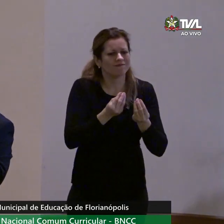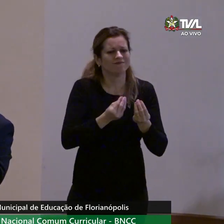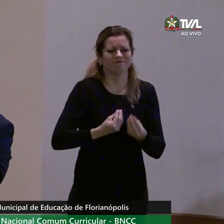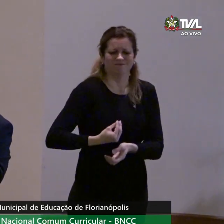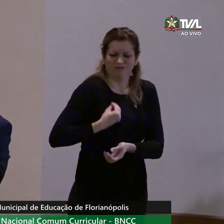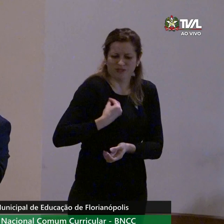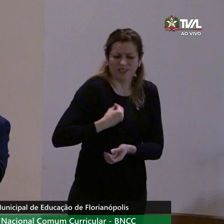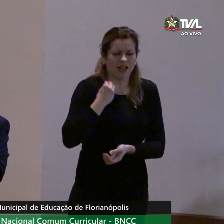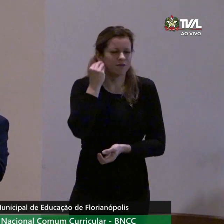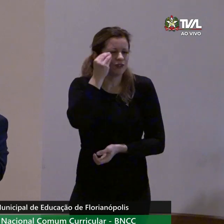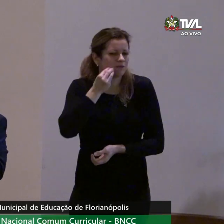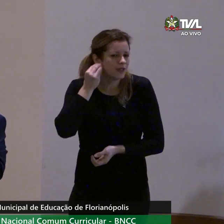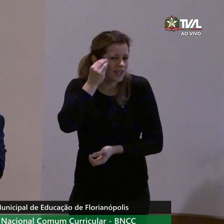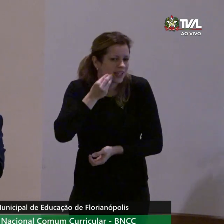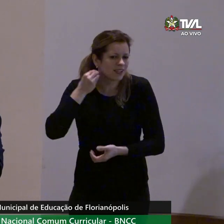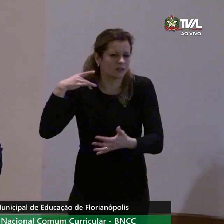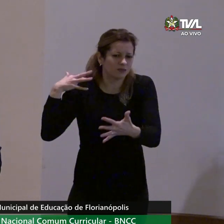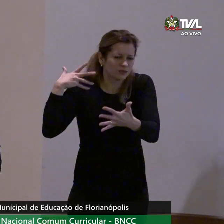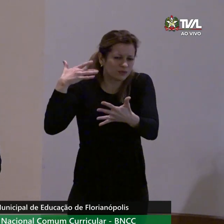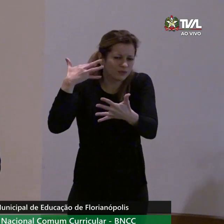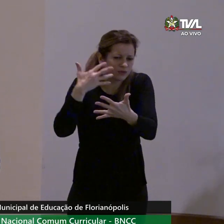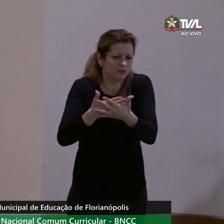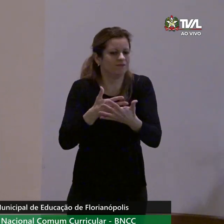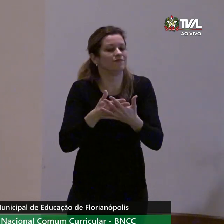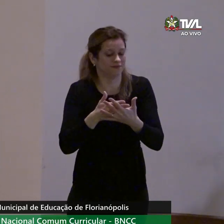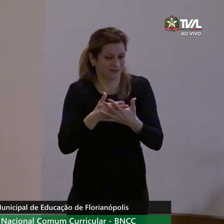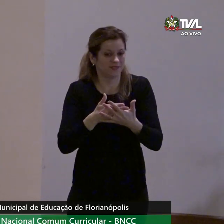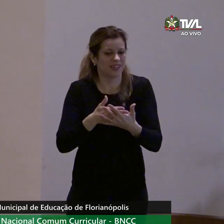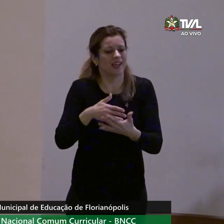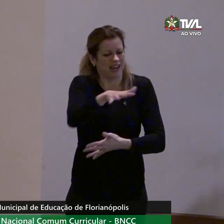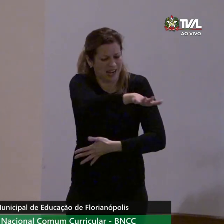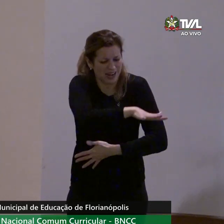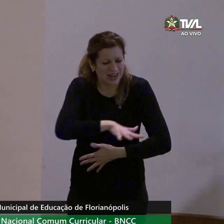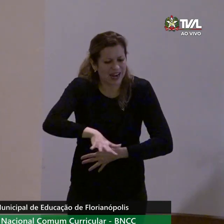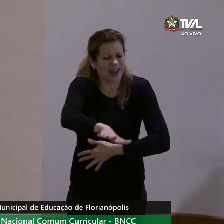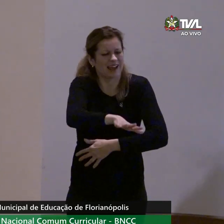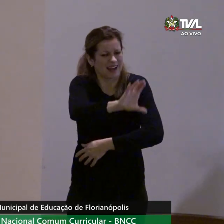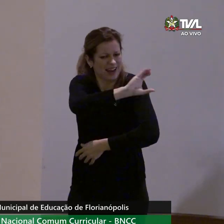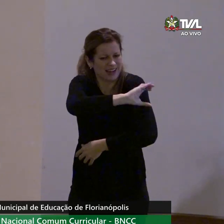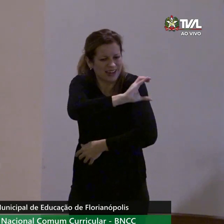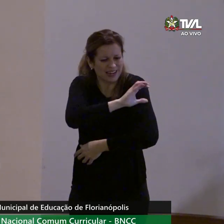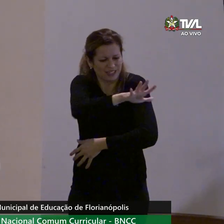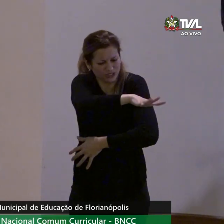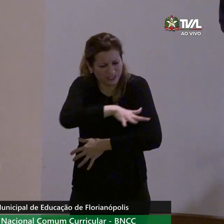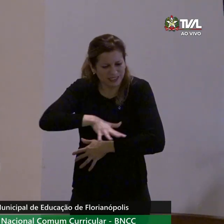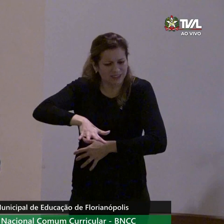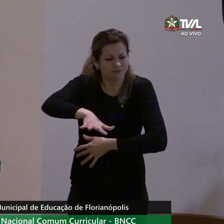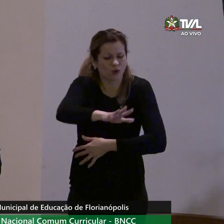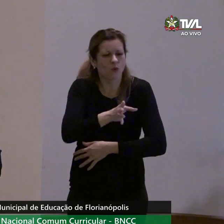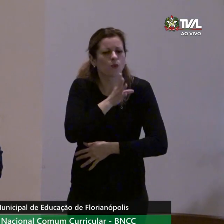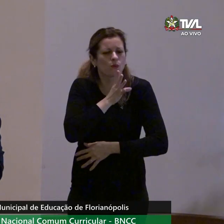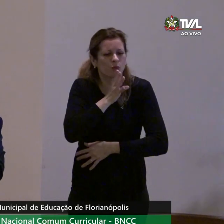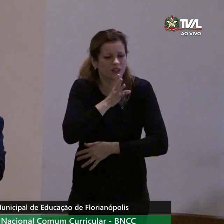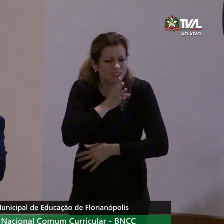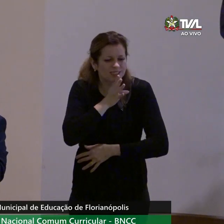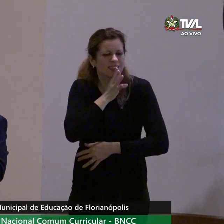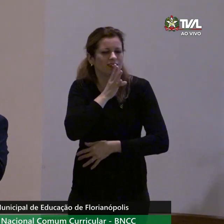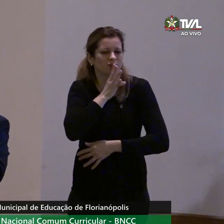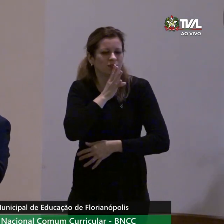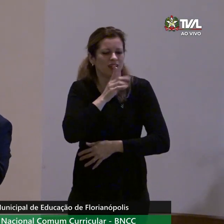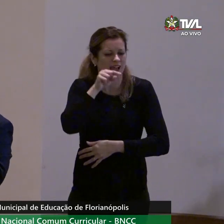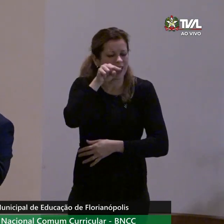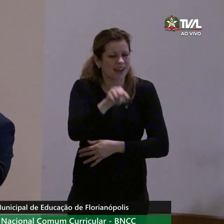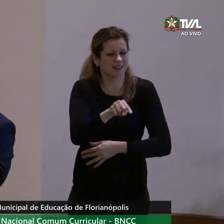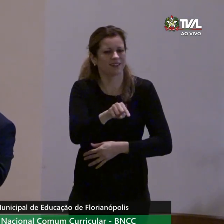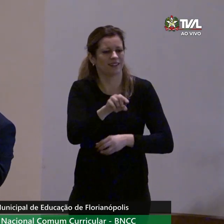educação e a educação lá no chão da creche no chão da escola onde efetivamente a educação